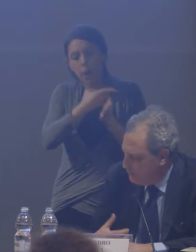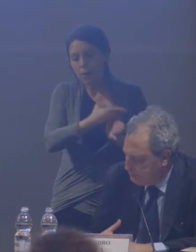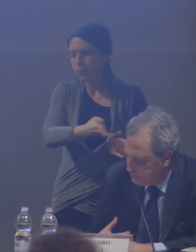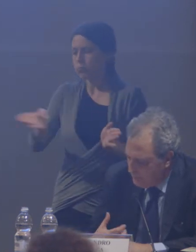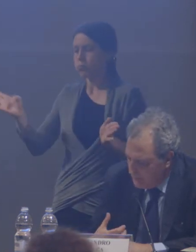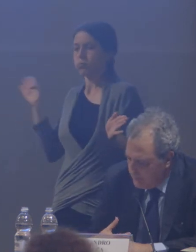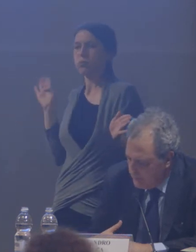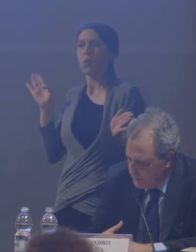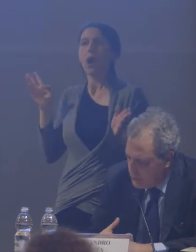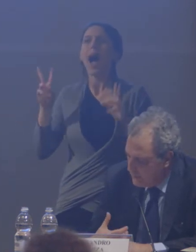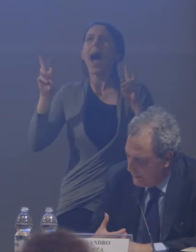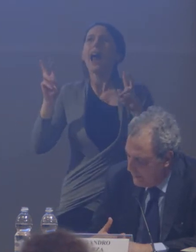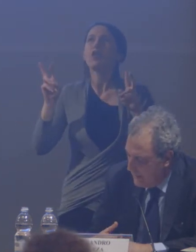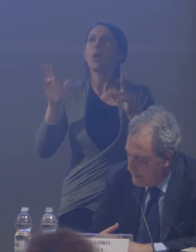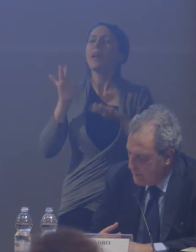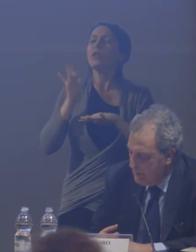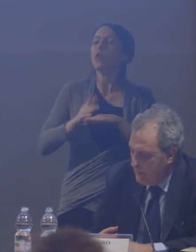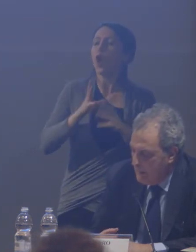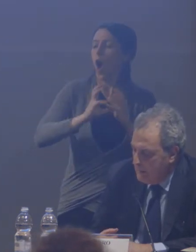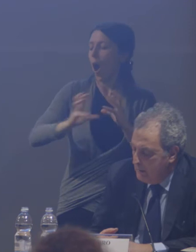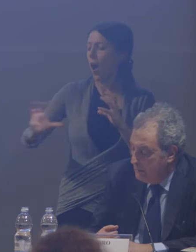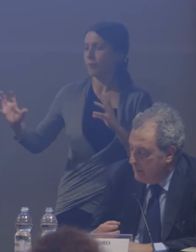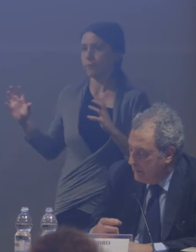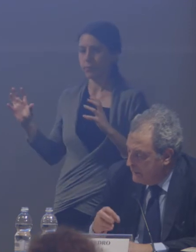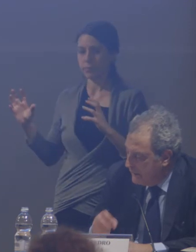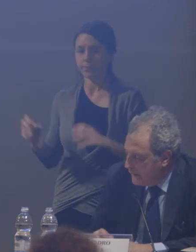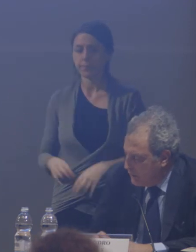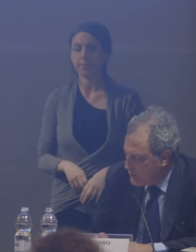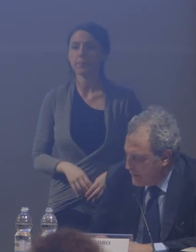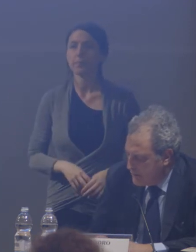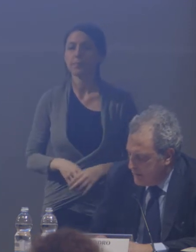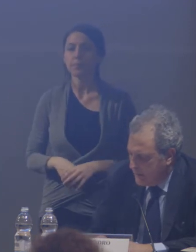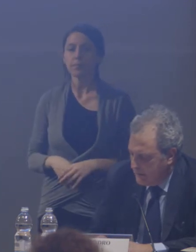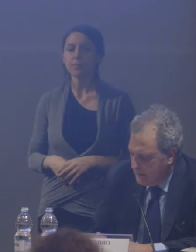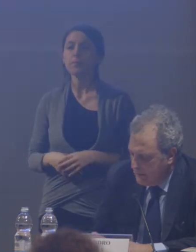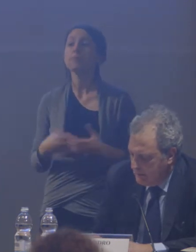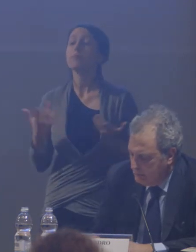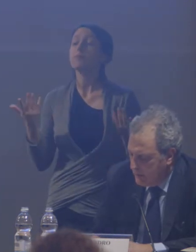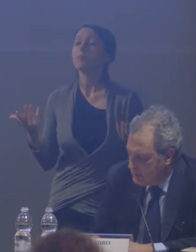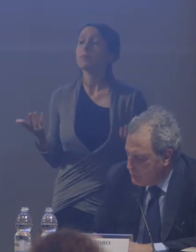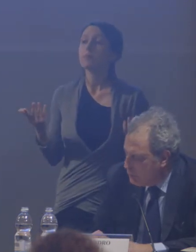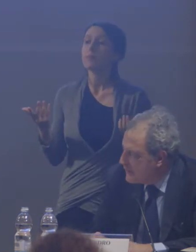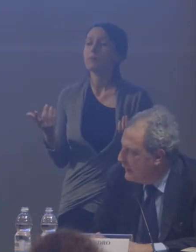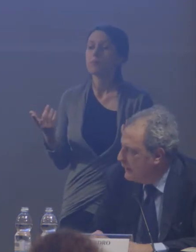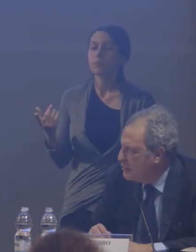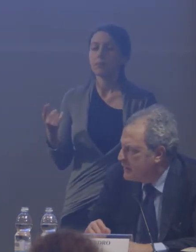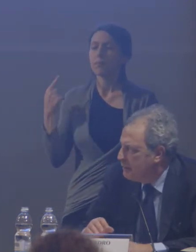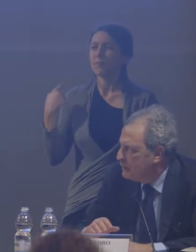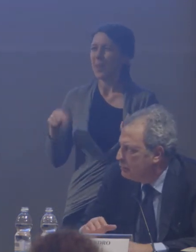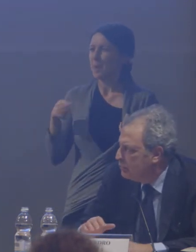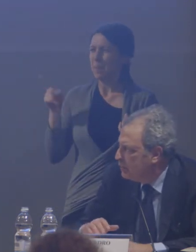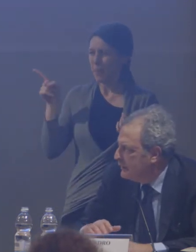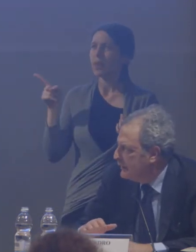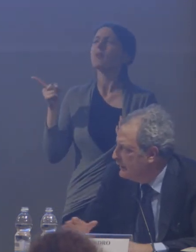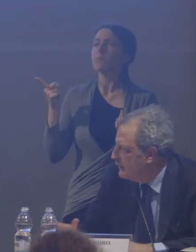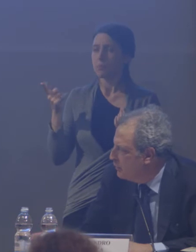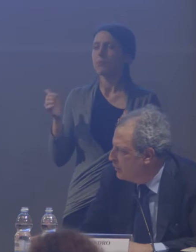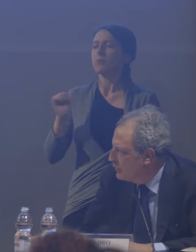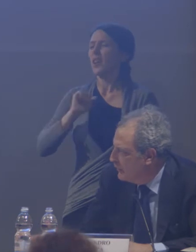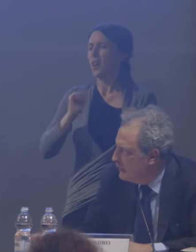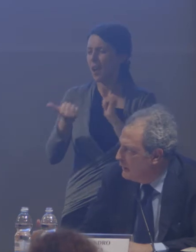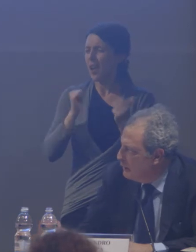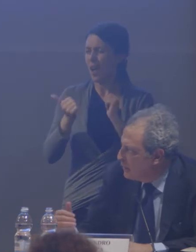tema di cittadinanza. Di che cosa si è su questa linea lui si è battuto in